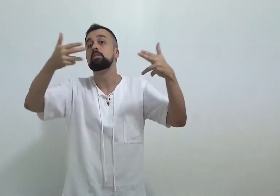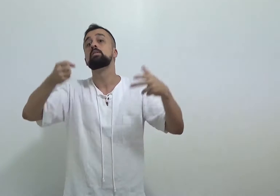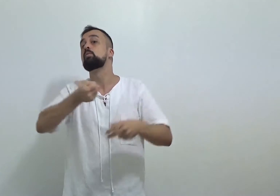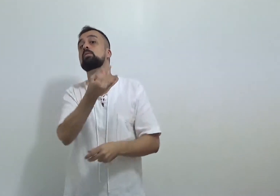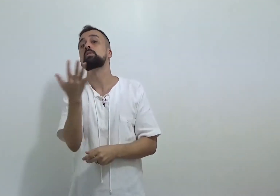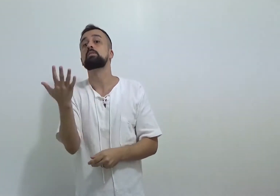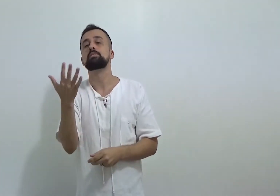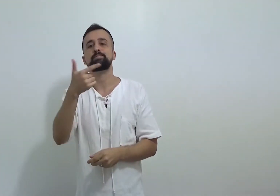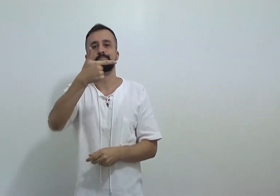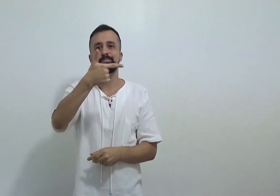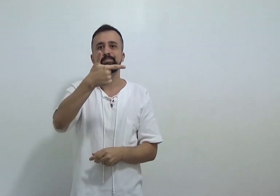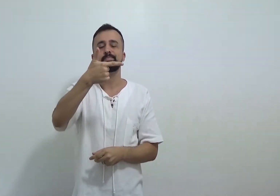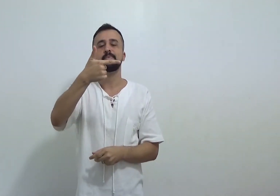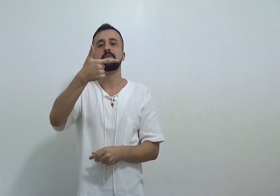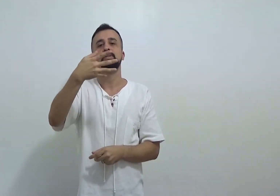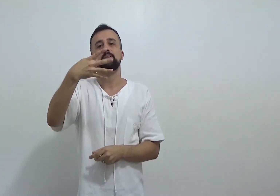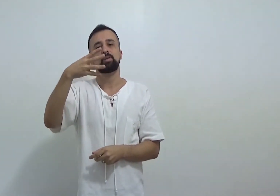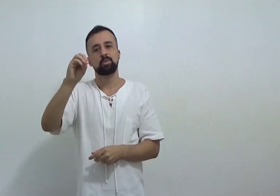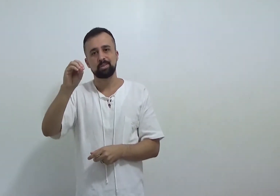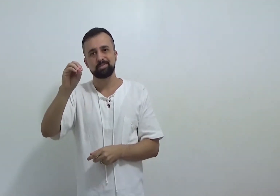800.000 pessoas,